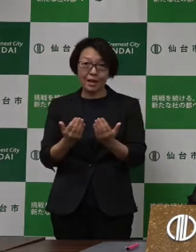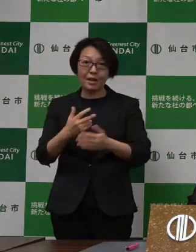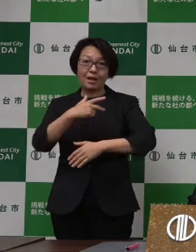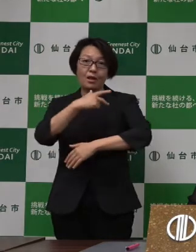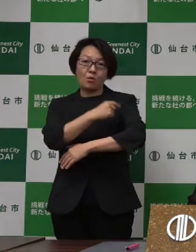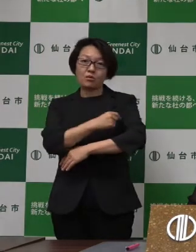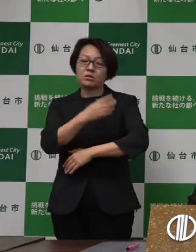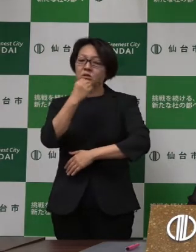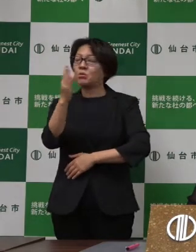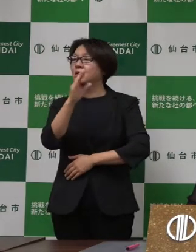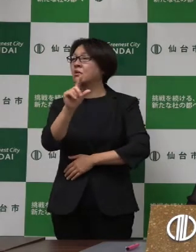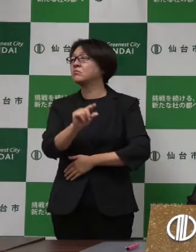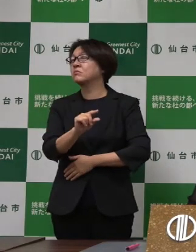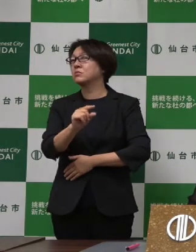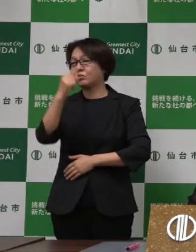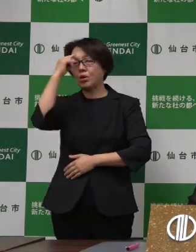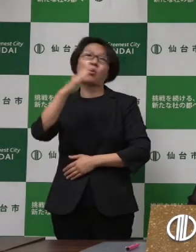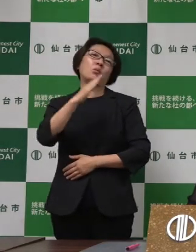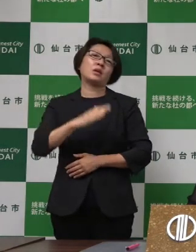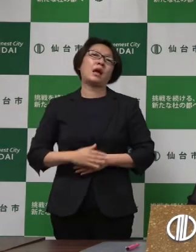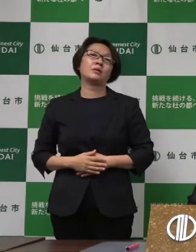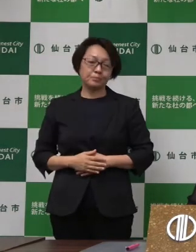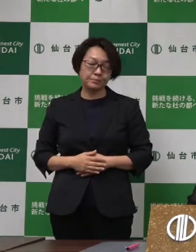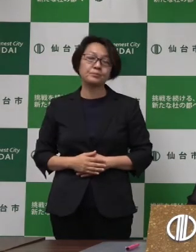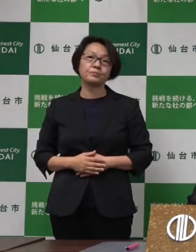チンに対して関心が薄いとは私は全然思っておりません。